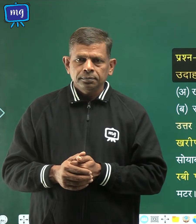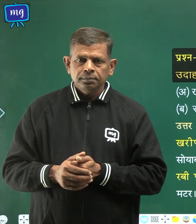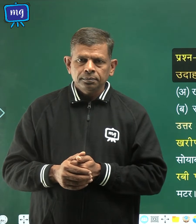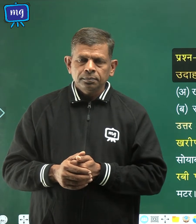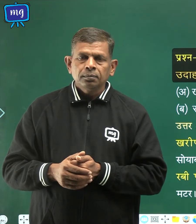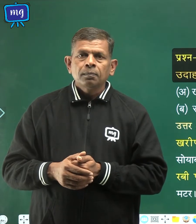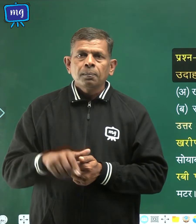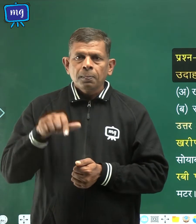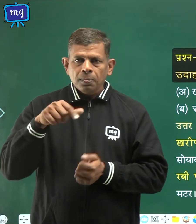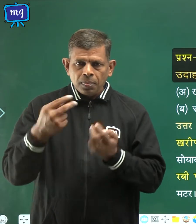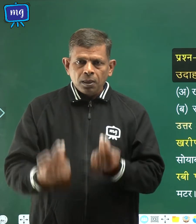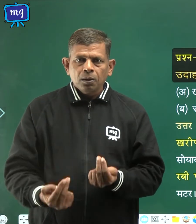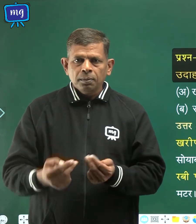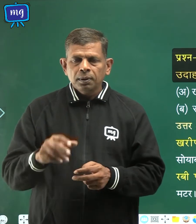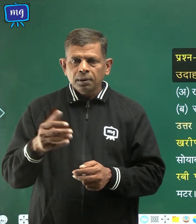अब हम